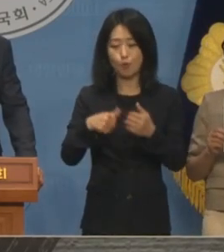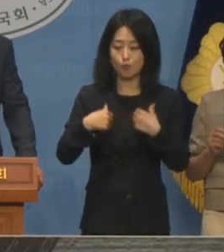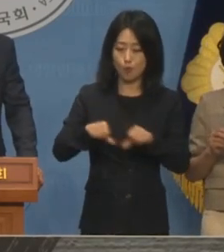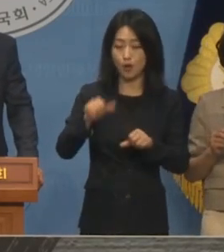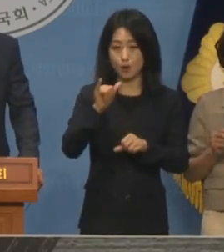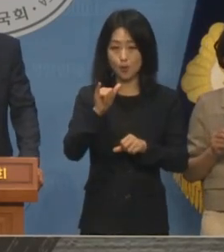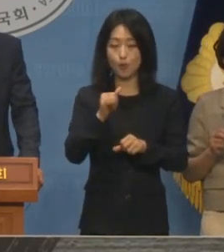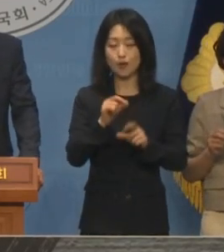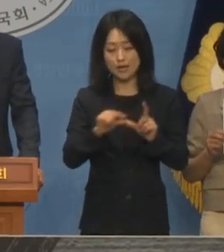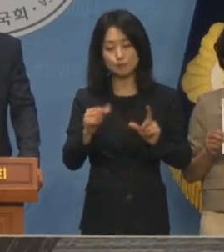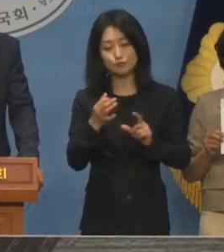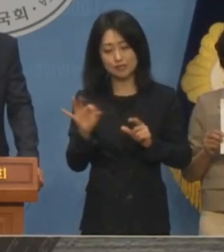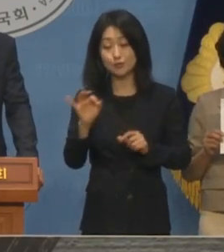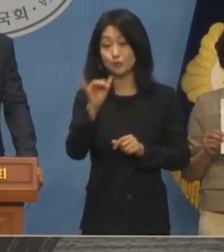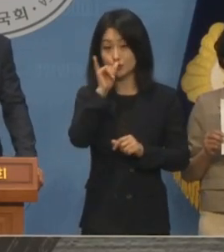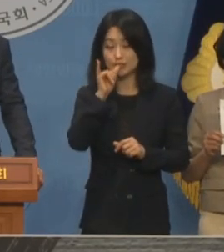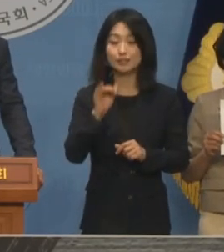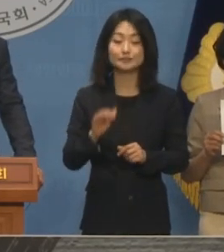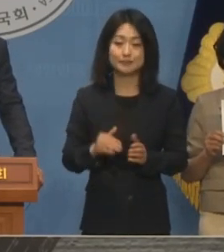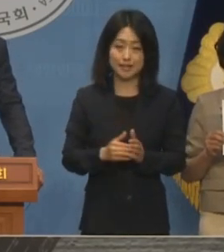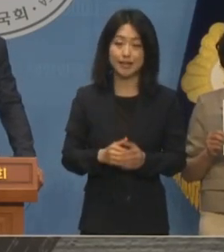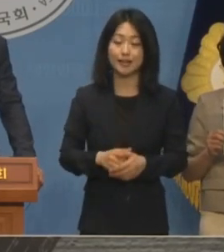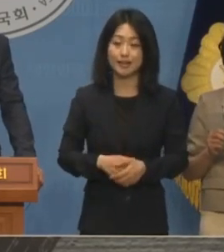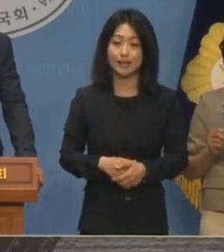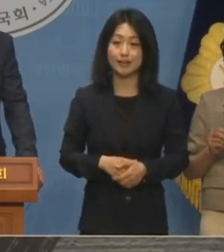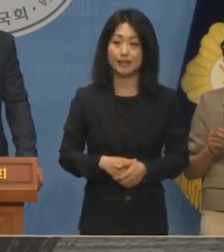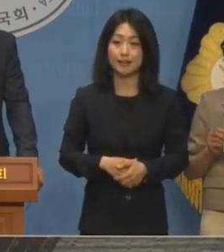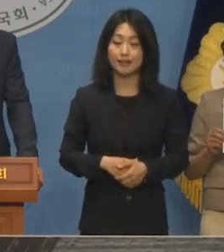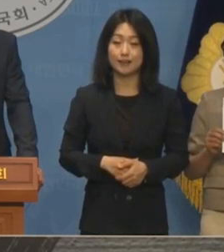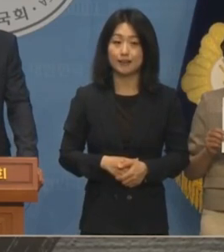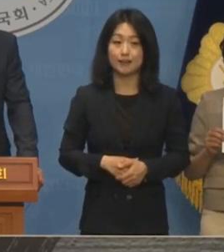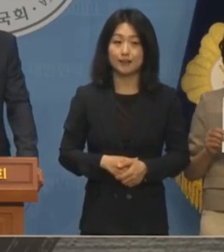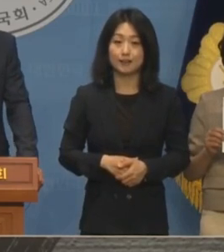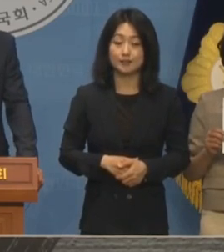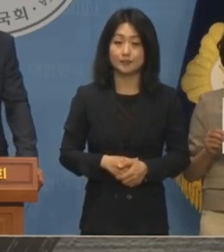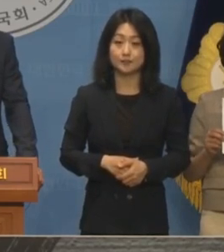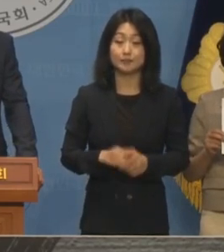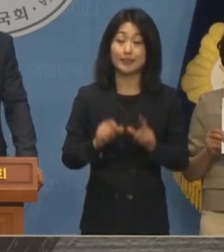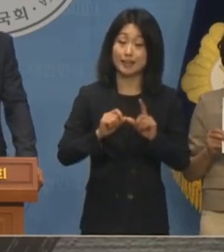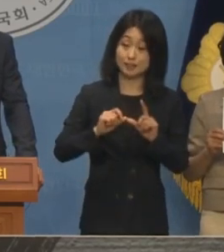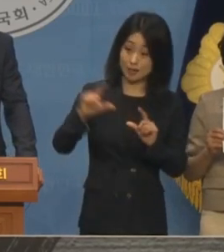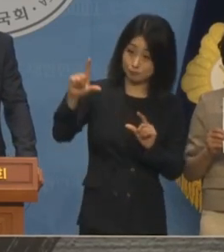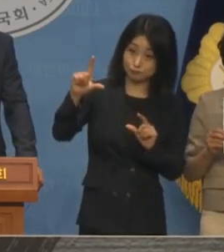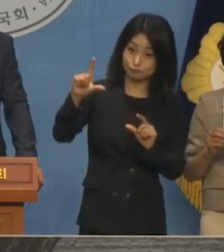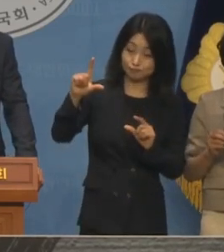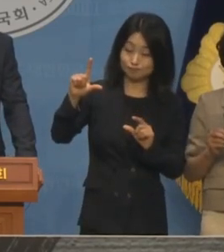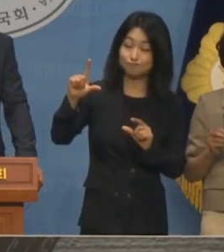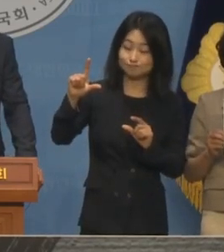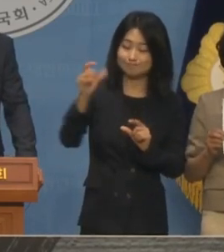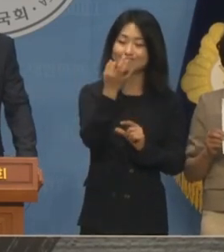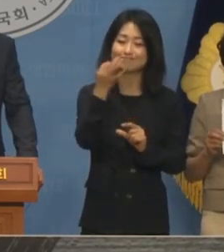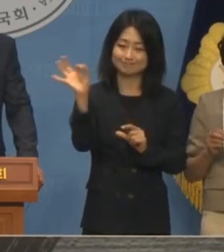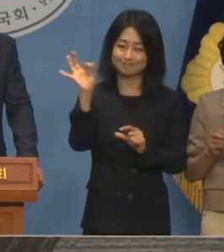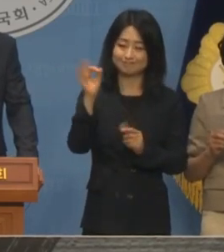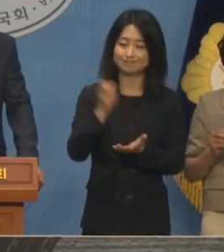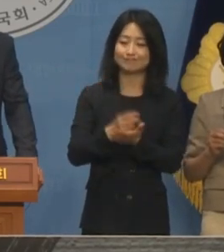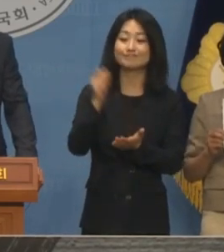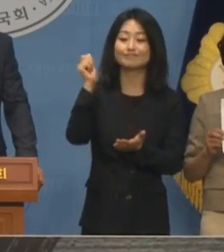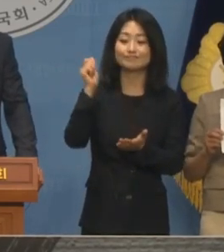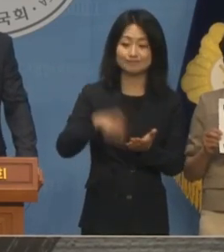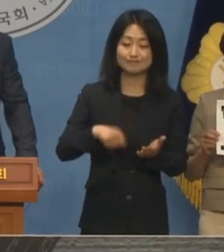의원님은 찬성하신 분들도 계셨습니다. 압도적인 다수의 찬성으로 가결되었던